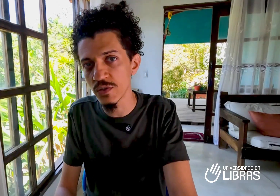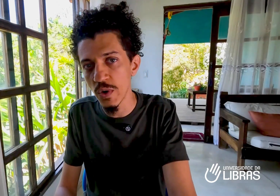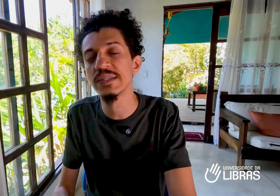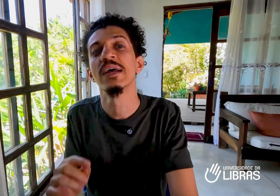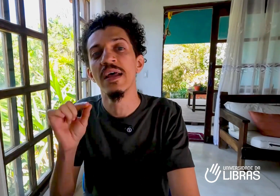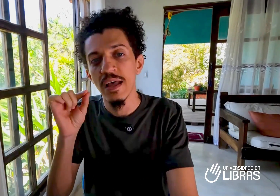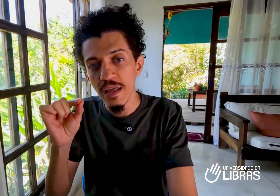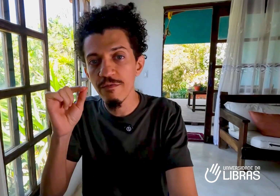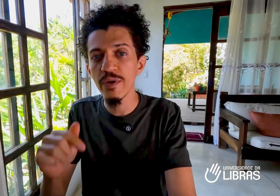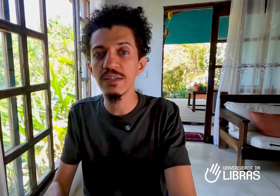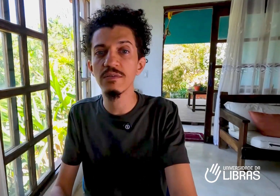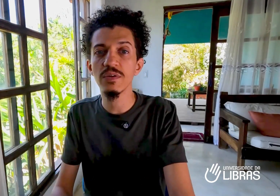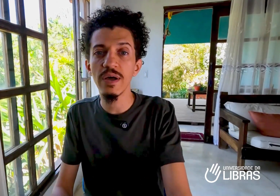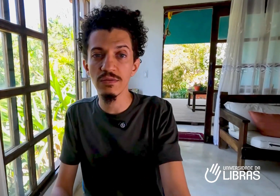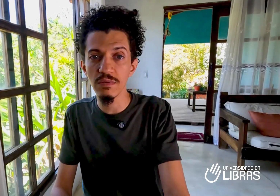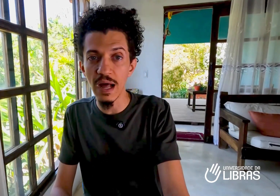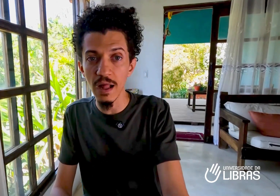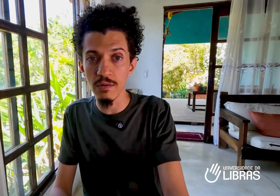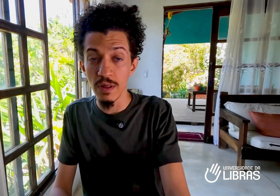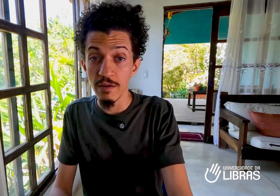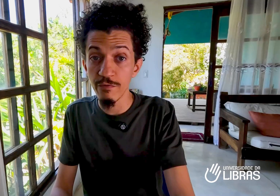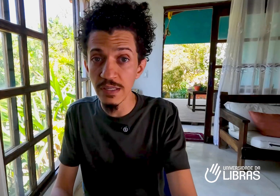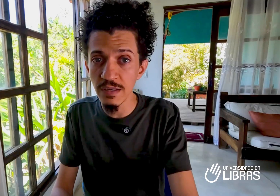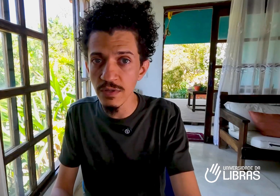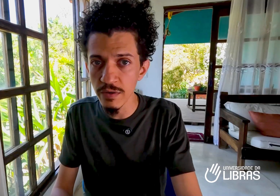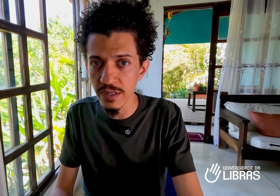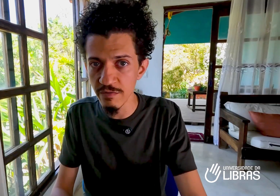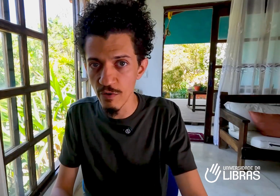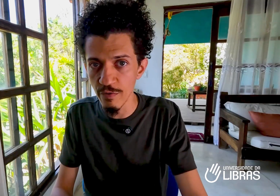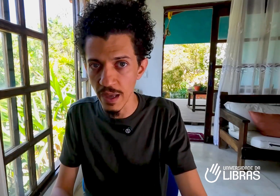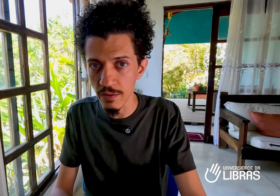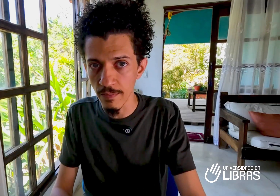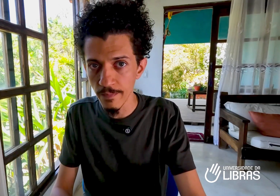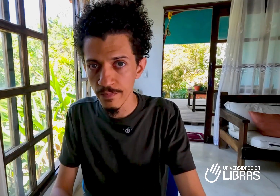coisas influencia no seu resultado, influencia no seu desenvolvimento.